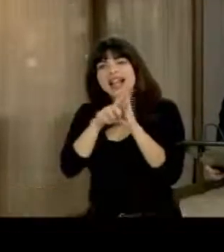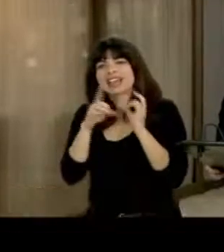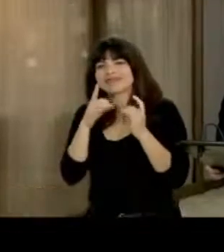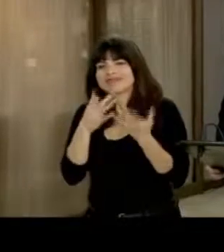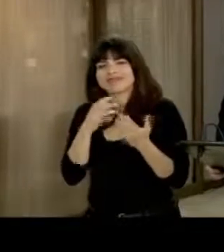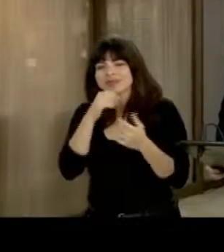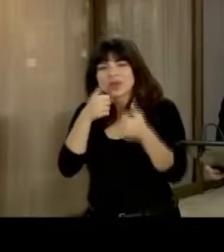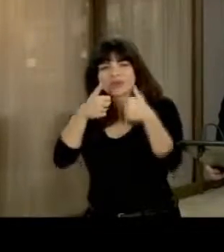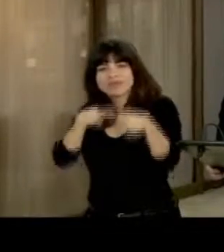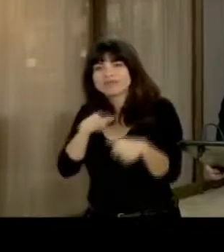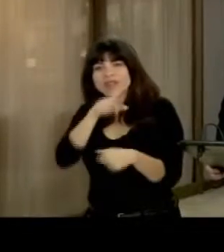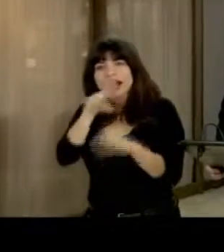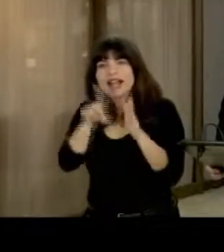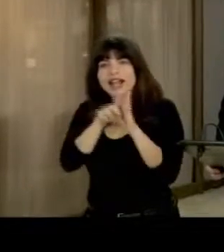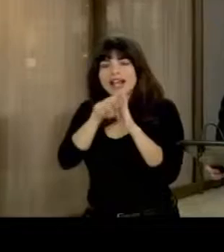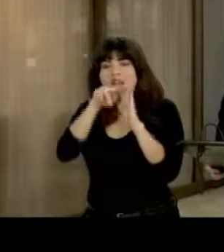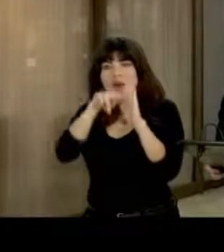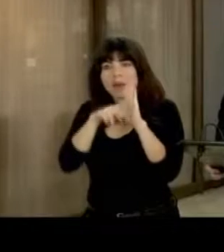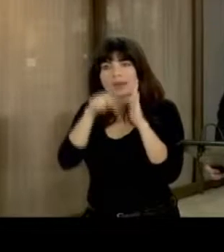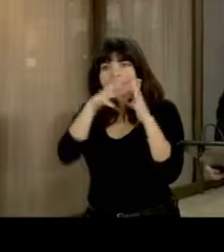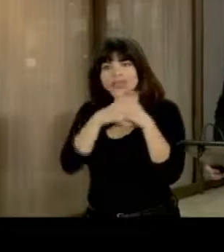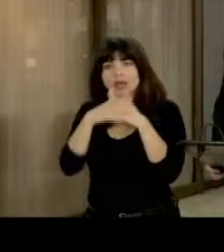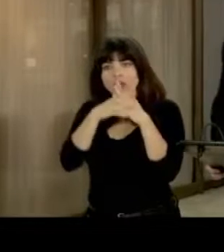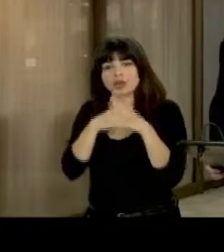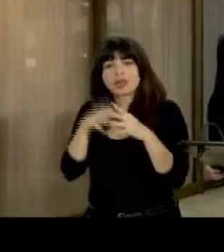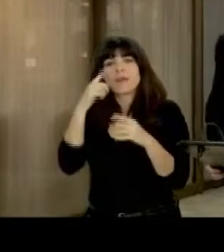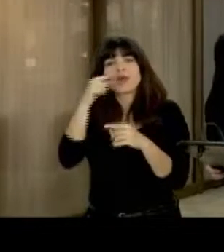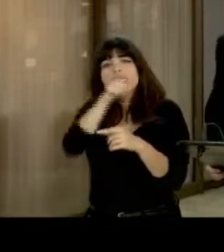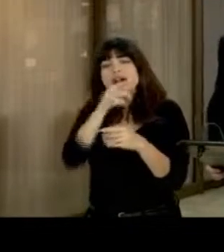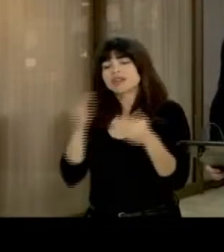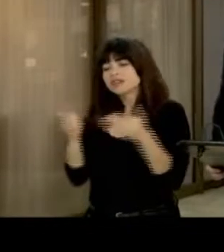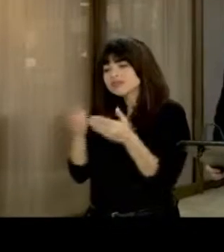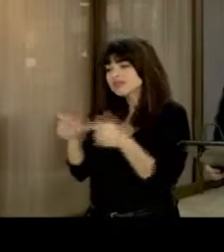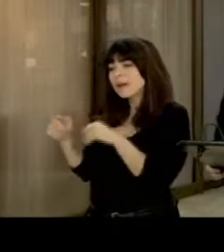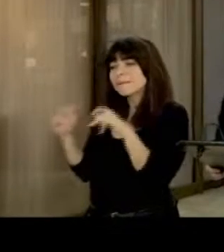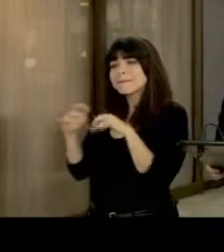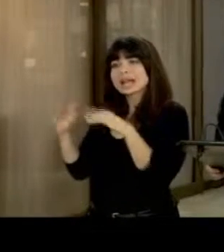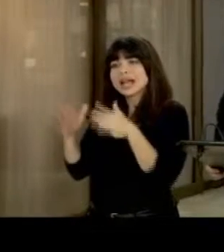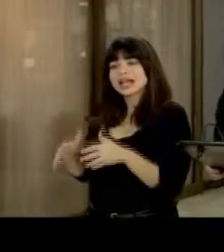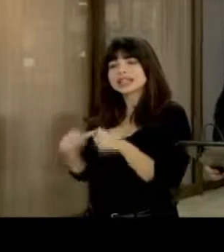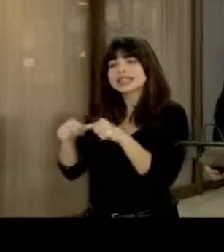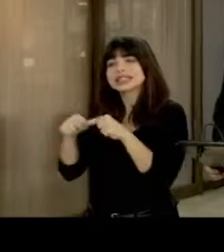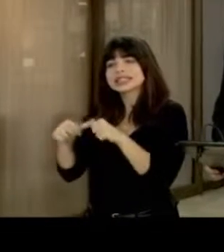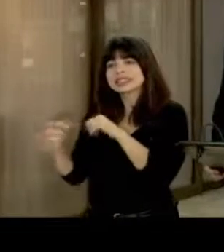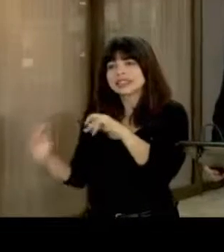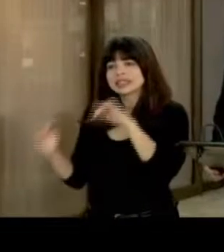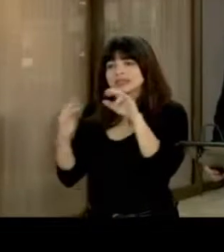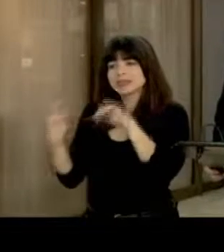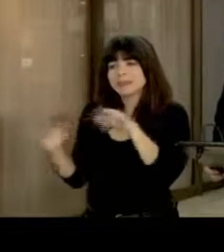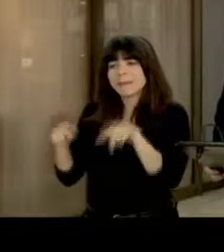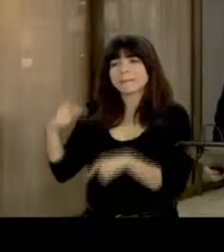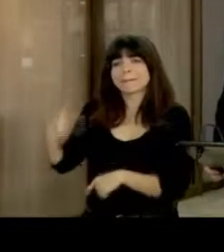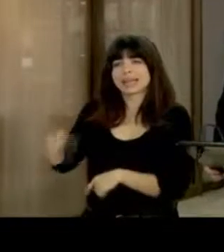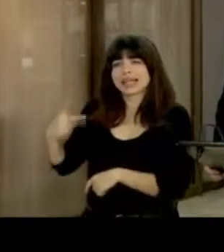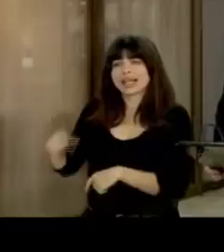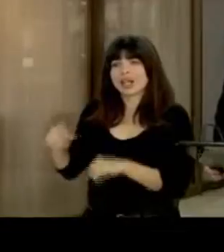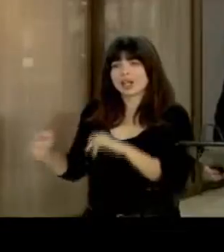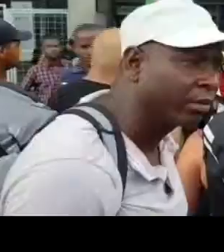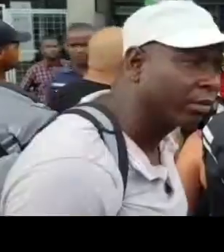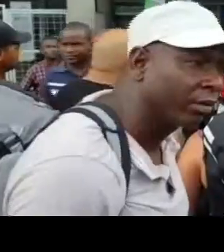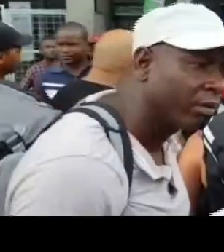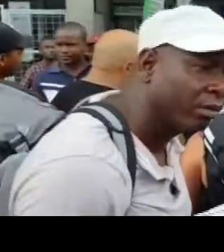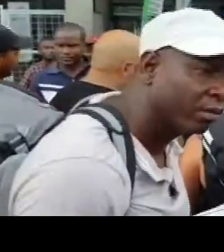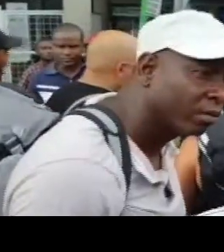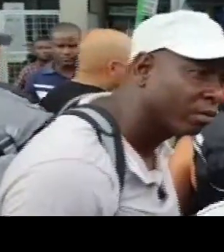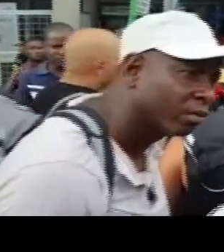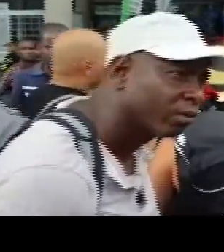estadounidense que alienta a los migrantes a continuar con un peligroso tránsito hacia ese